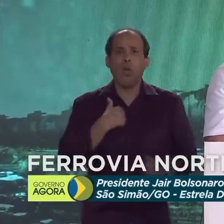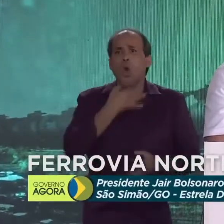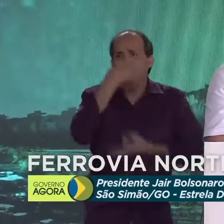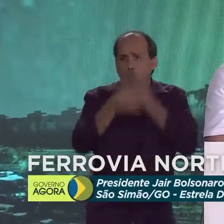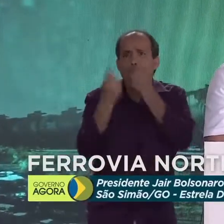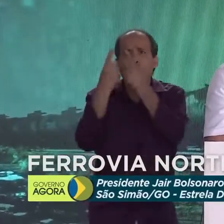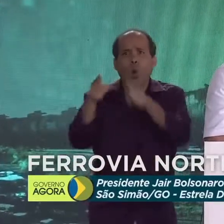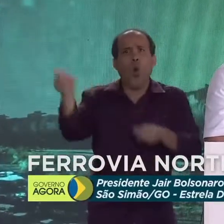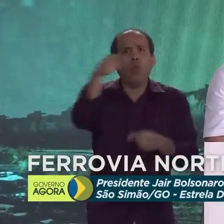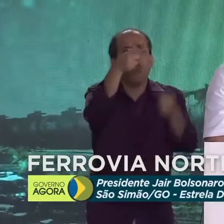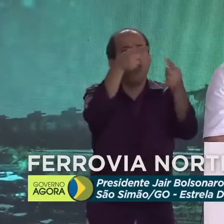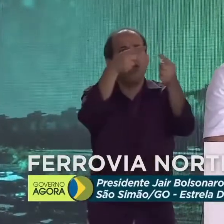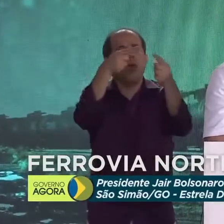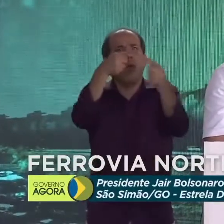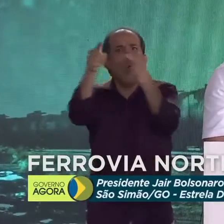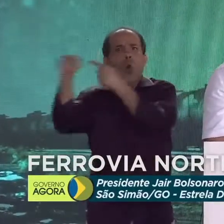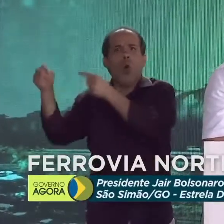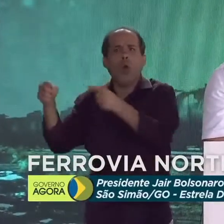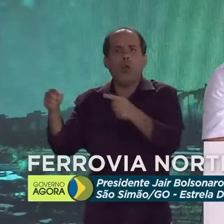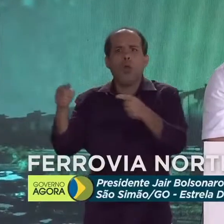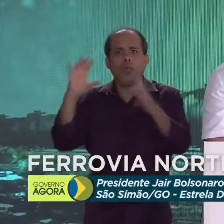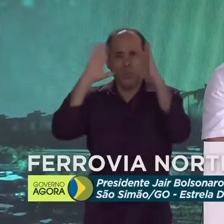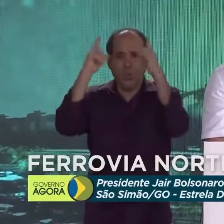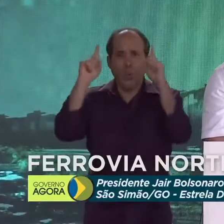que tomam contra mim e eu não reajo.